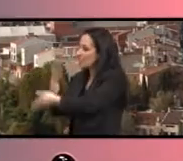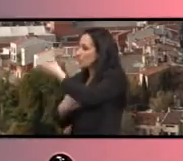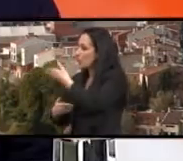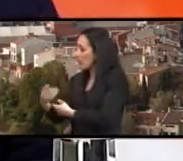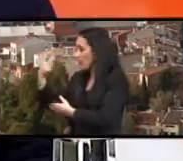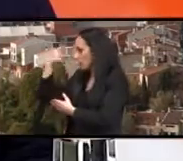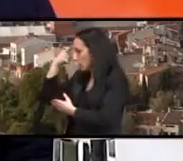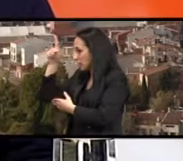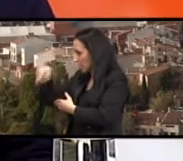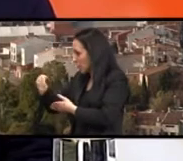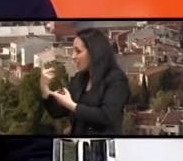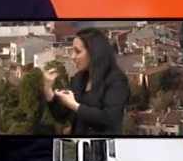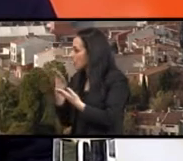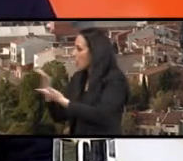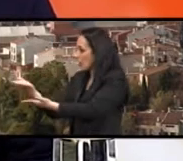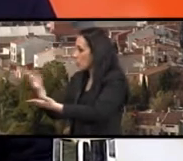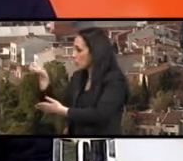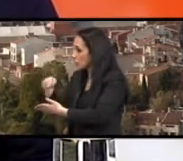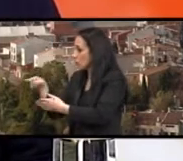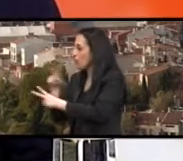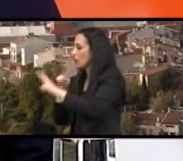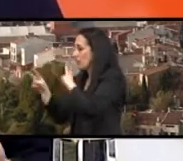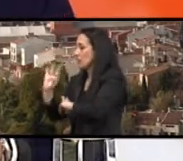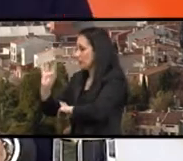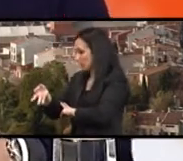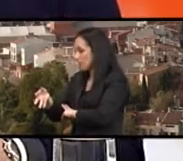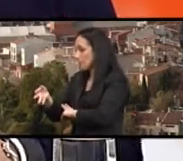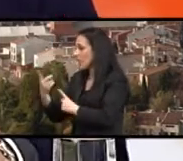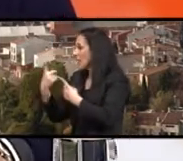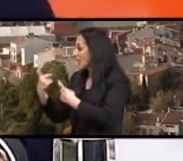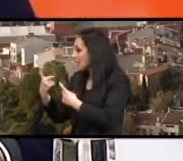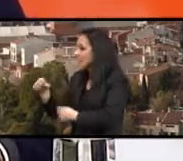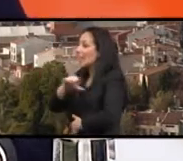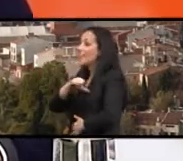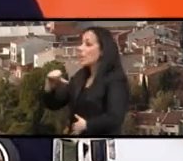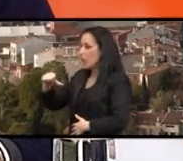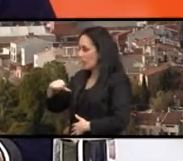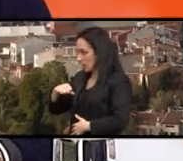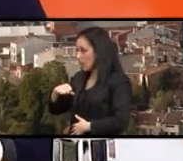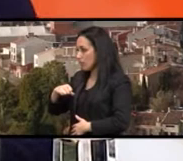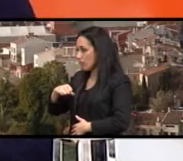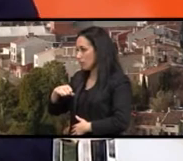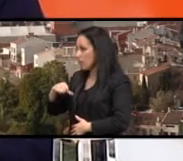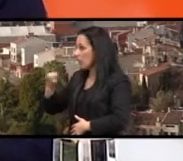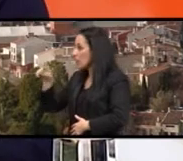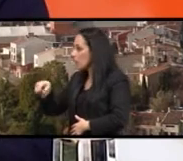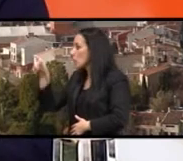Àlex? Sempre estarem d'algú i de tenir la seva independència dels cuidadors i de nosaltres.